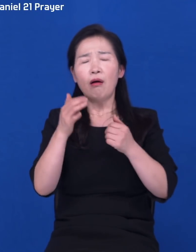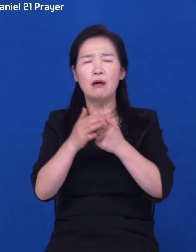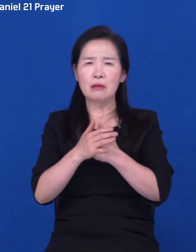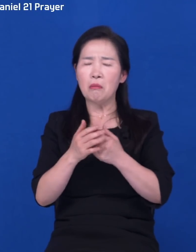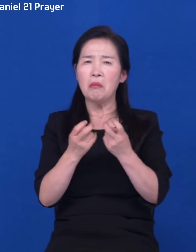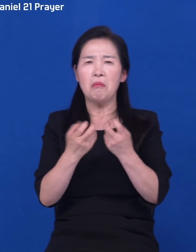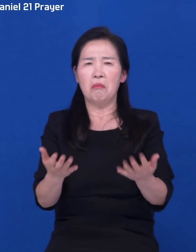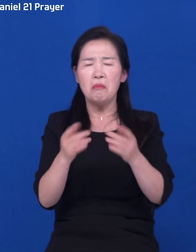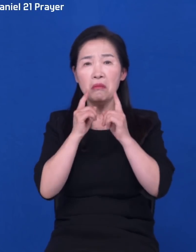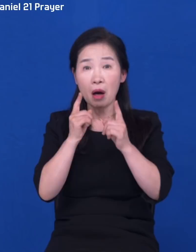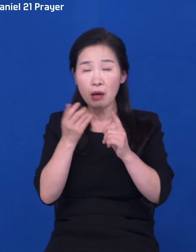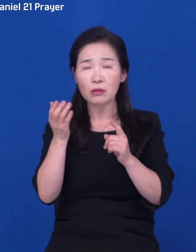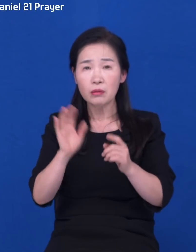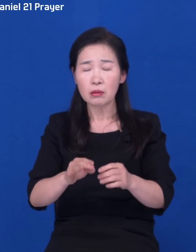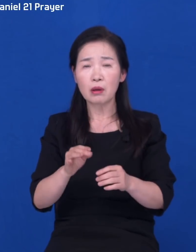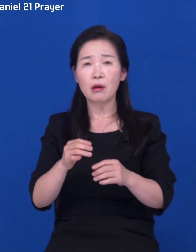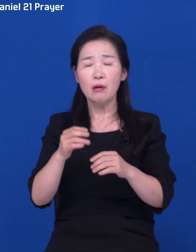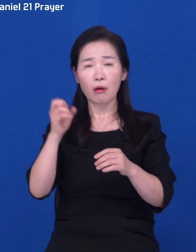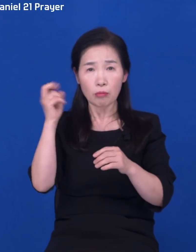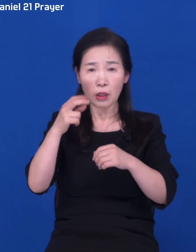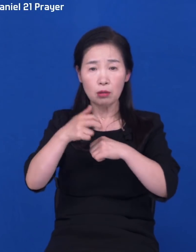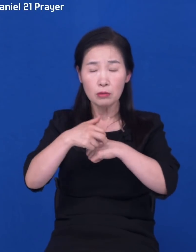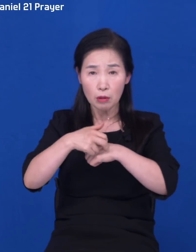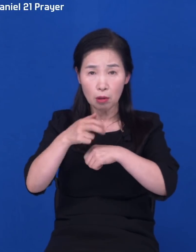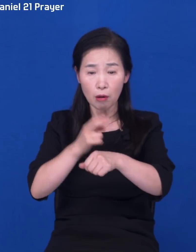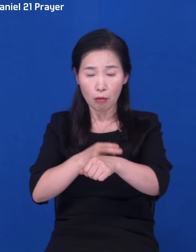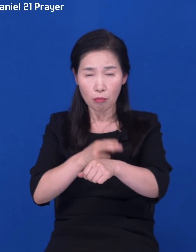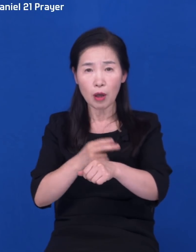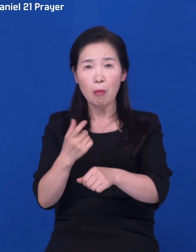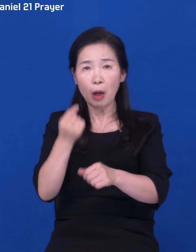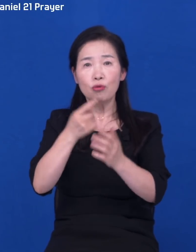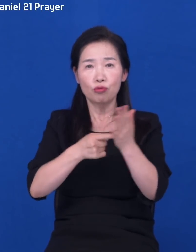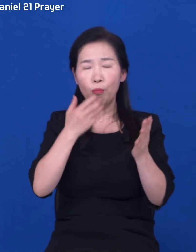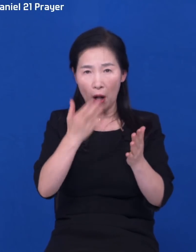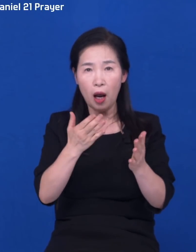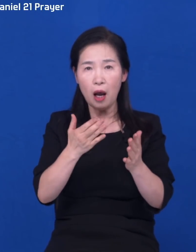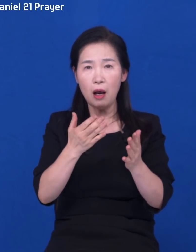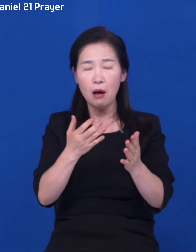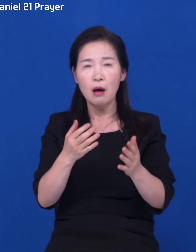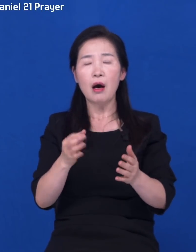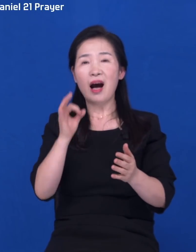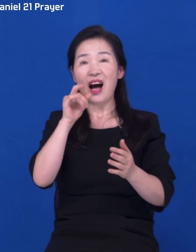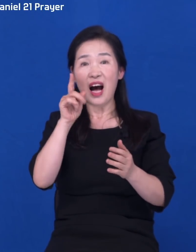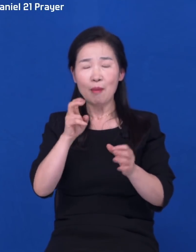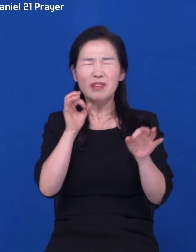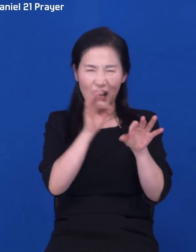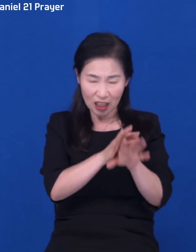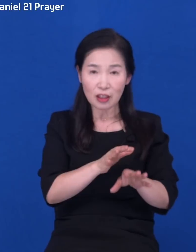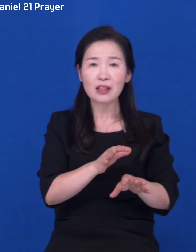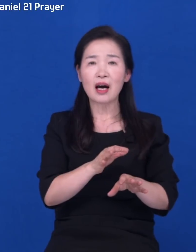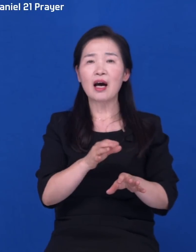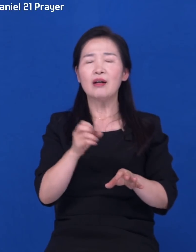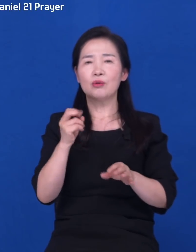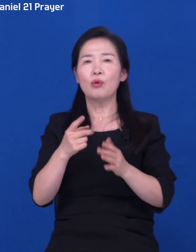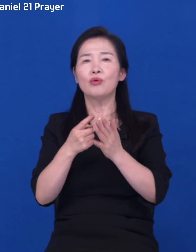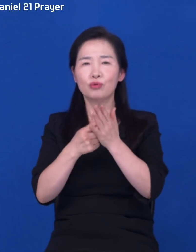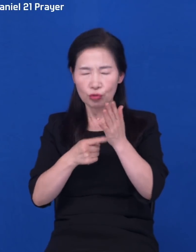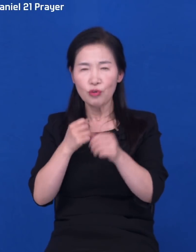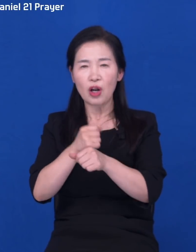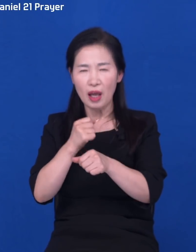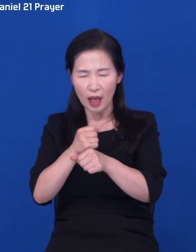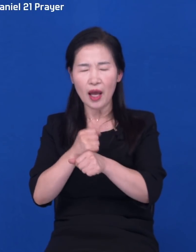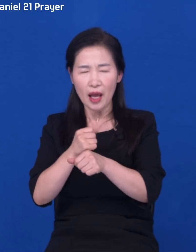선생님이 하시는 말씀이 빨리 수술합시다는 거예요. 암이 없어졌습니다도 너무 놀랐는데, 왜냐면 이 선생님 맨날 저한테 갈